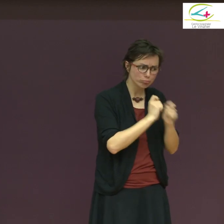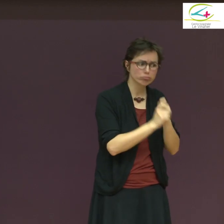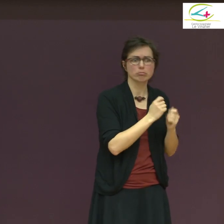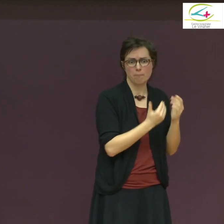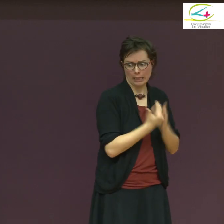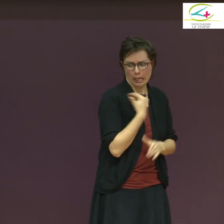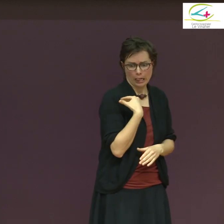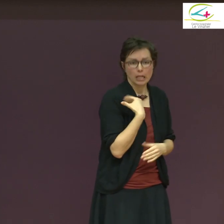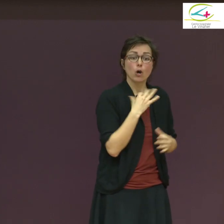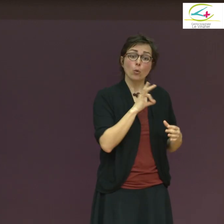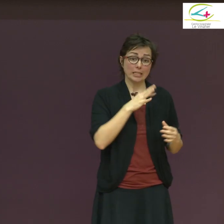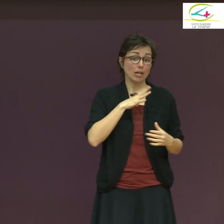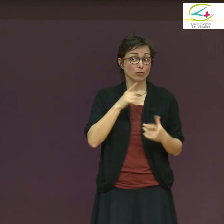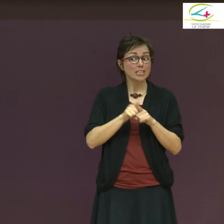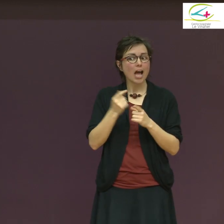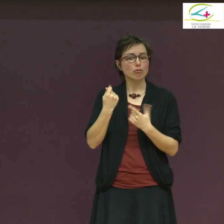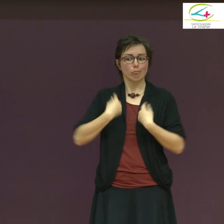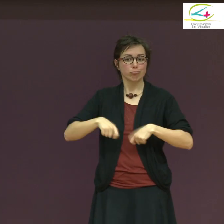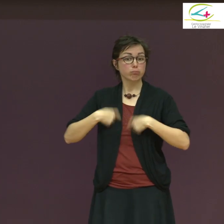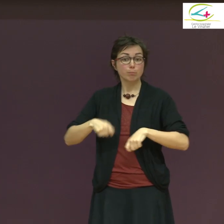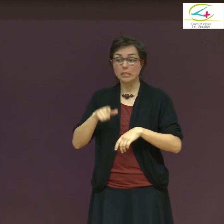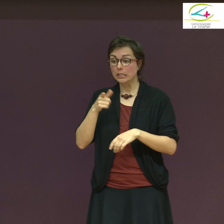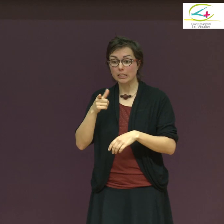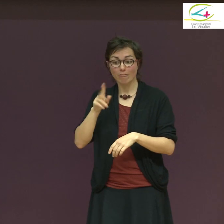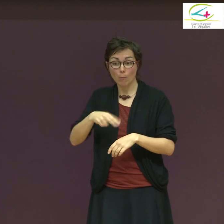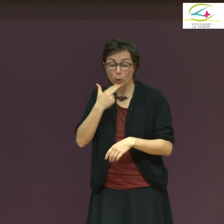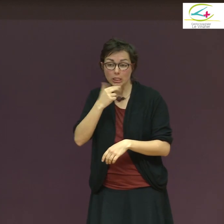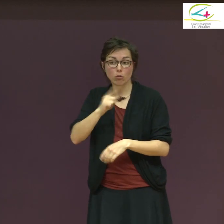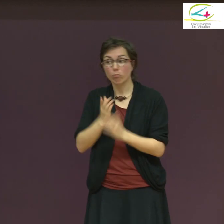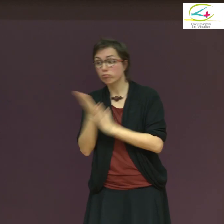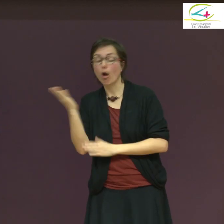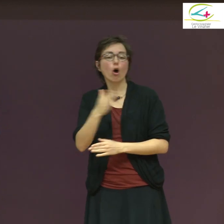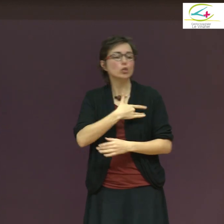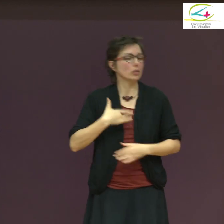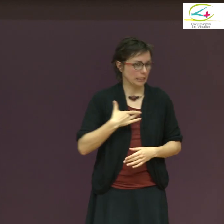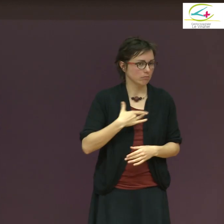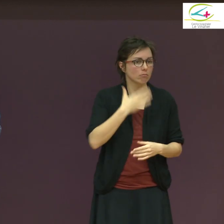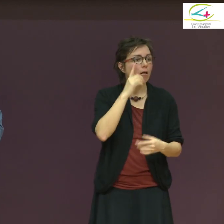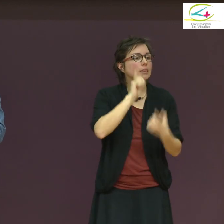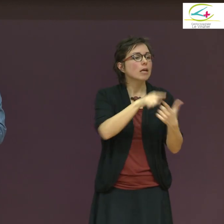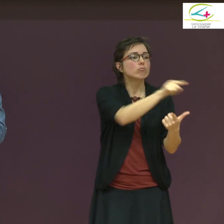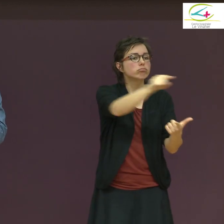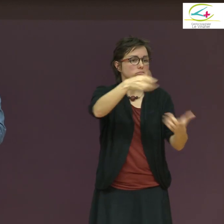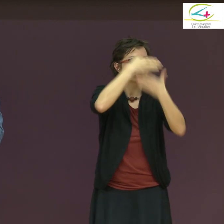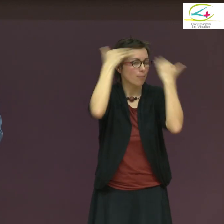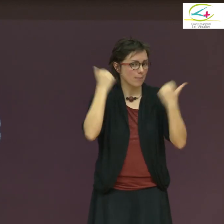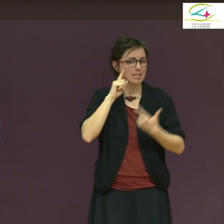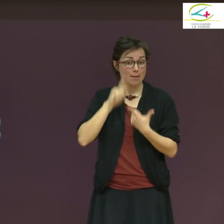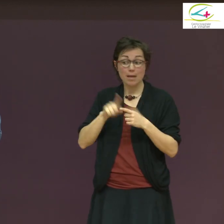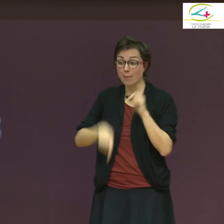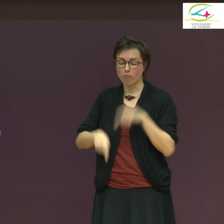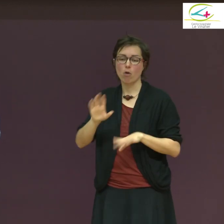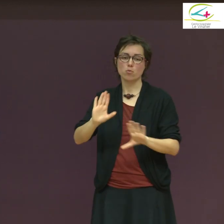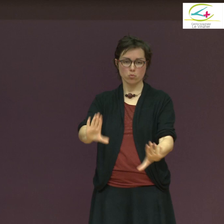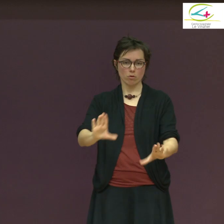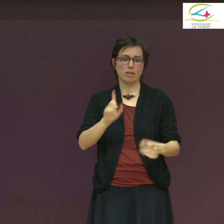Il y a des moyens gaspillés. Alors, en santé et dans vos autres disciplines, j'en sais rien. Et que quelquefois, il faut s'asseoir et se reposer